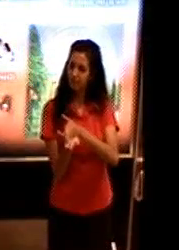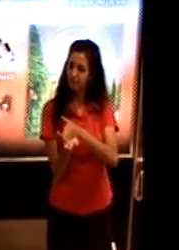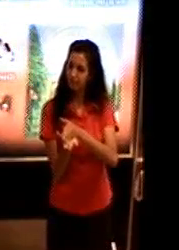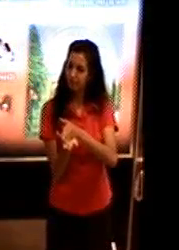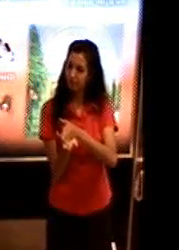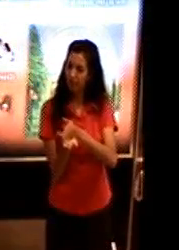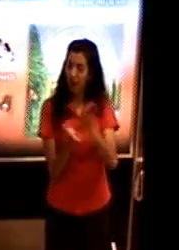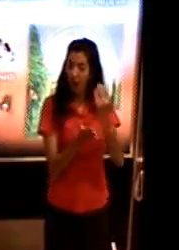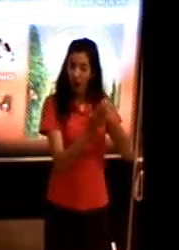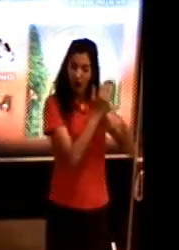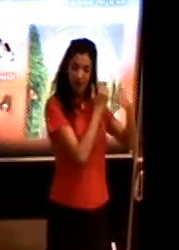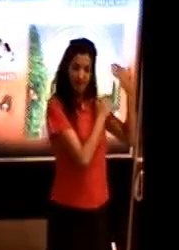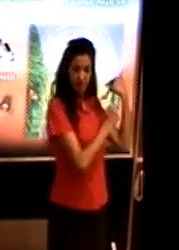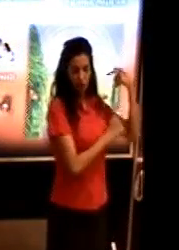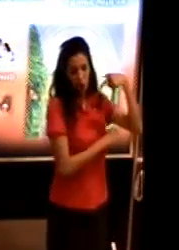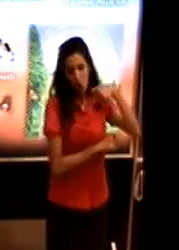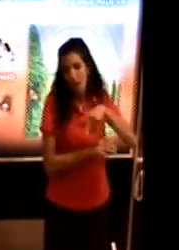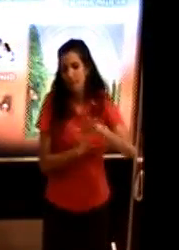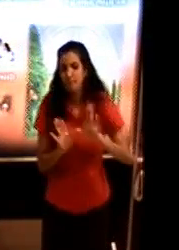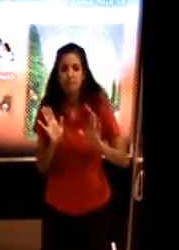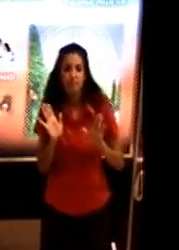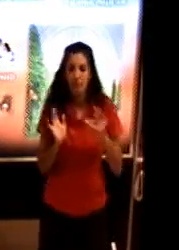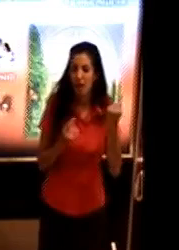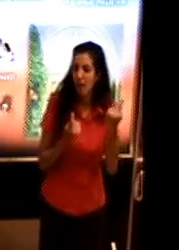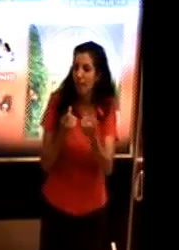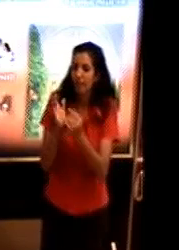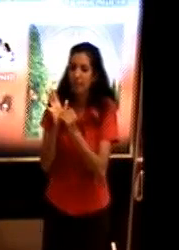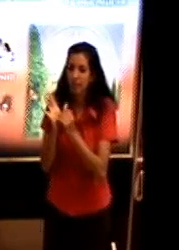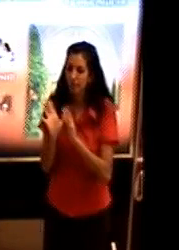tiempo atrás o ahora en estos días?